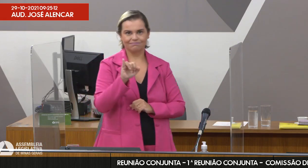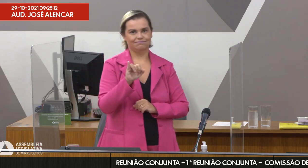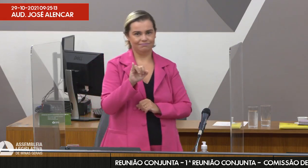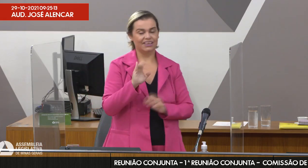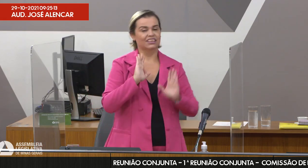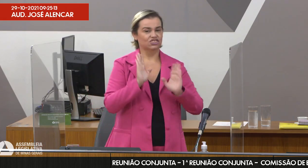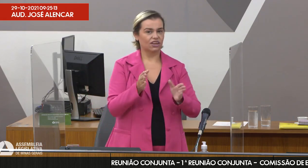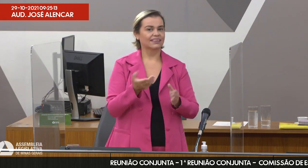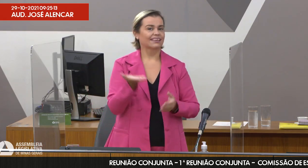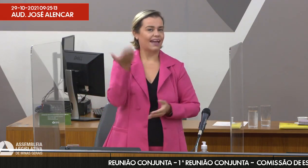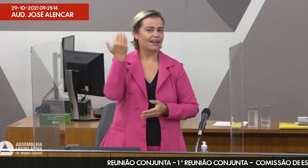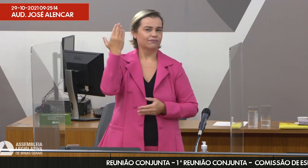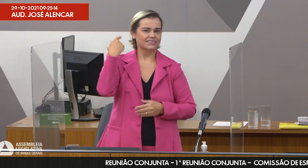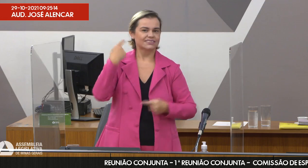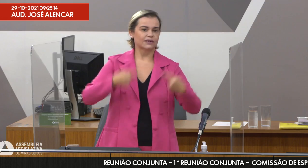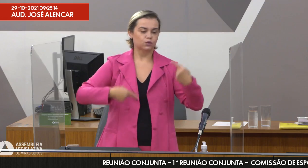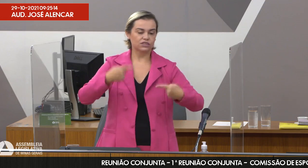E a Lei Brasileira de Inclusão